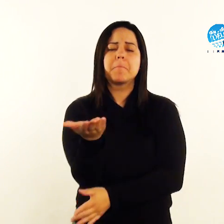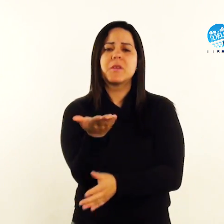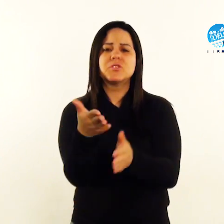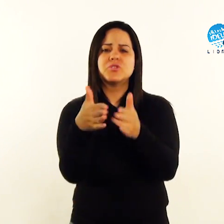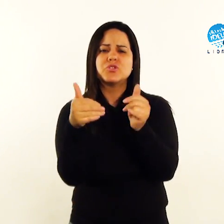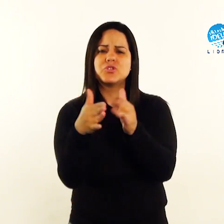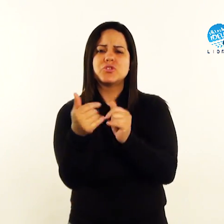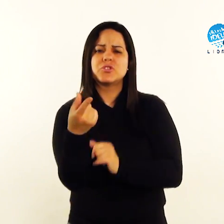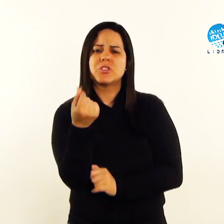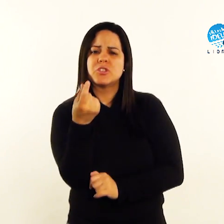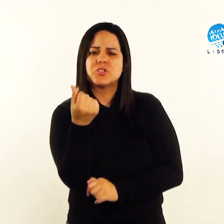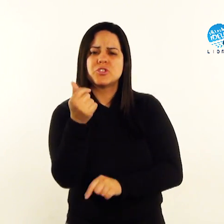para pedir